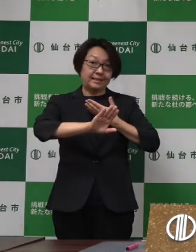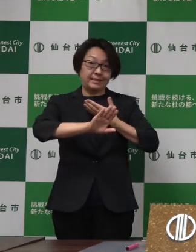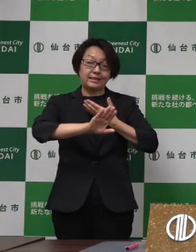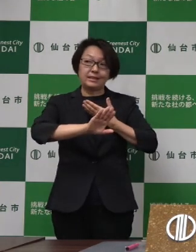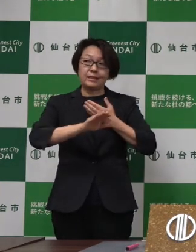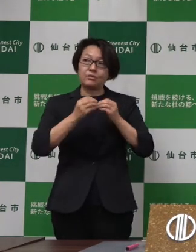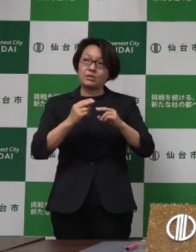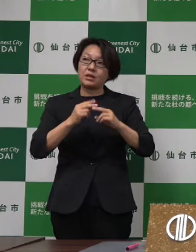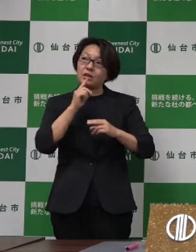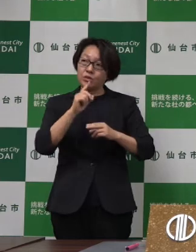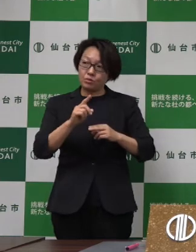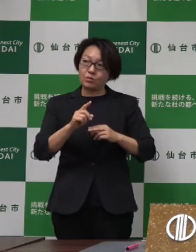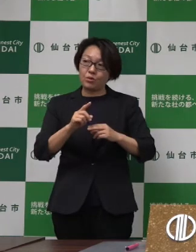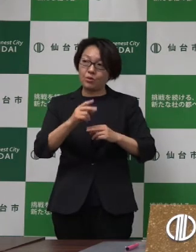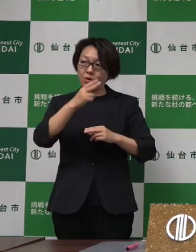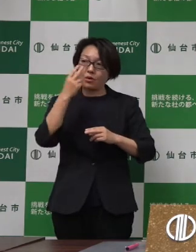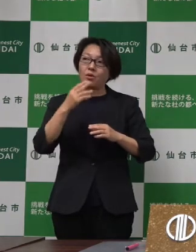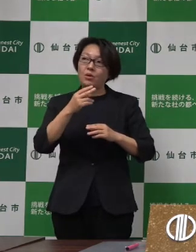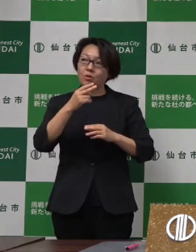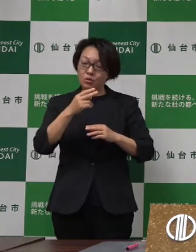あ、具体的に言うと受験生とかですね、